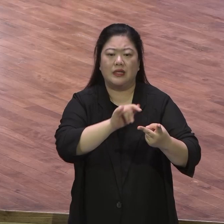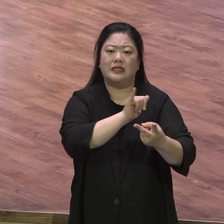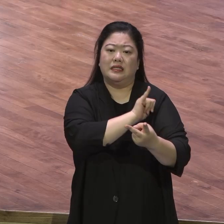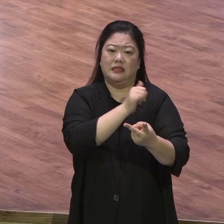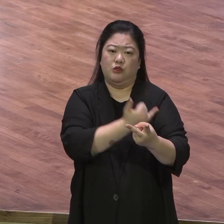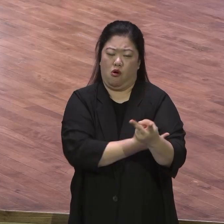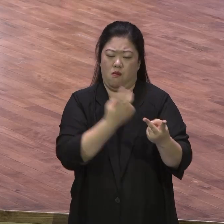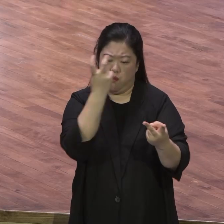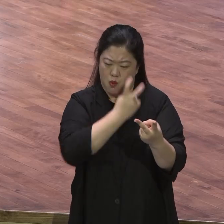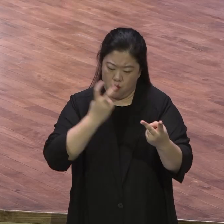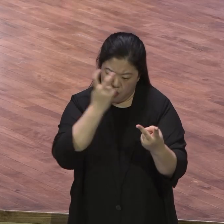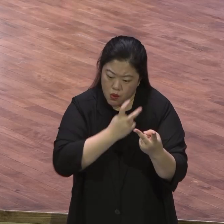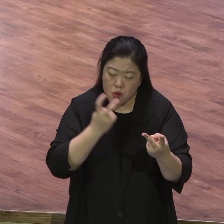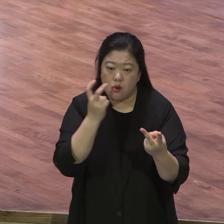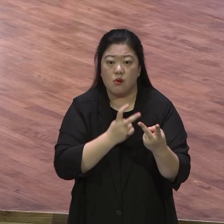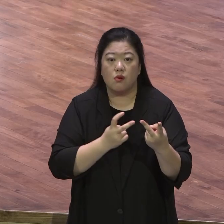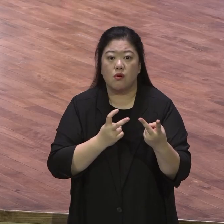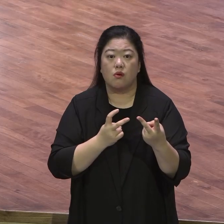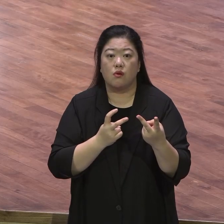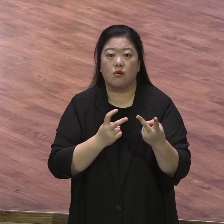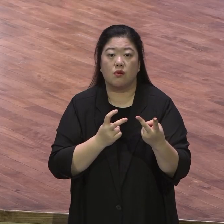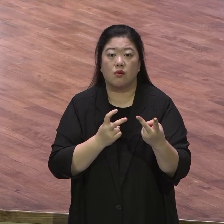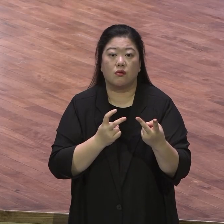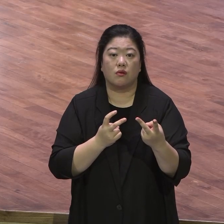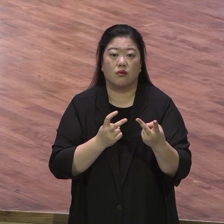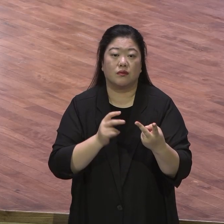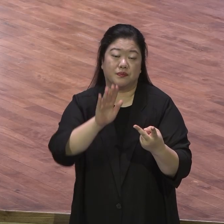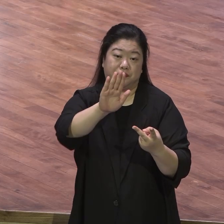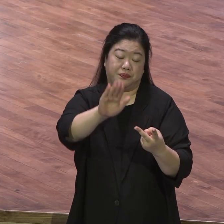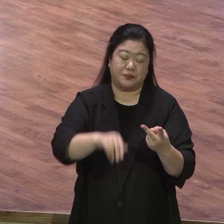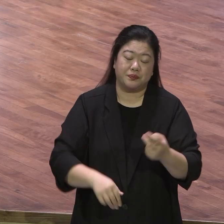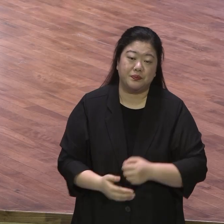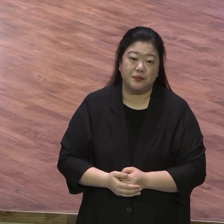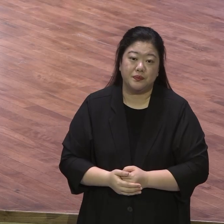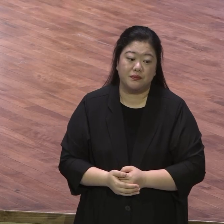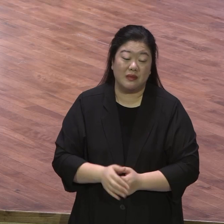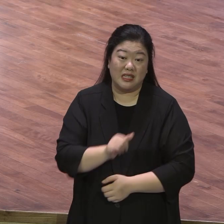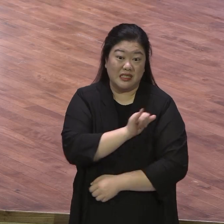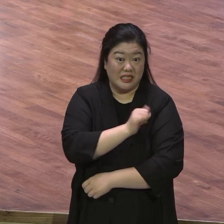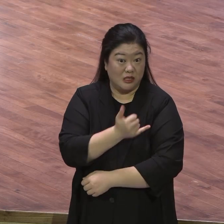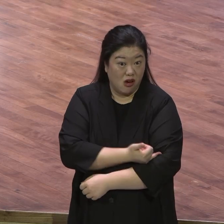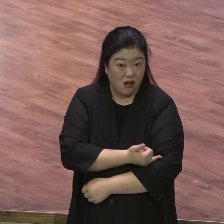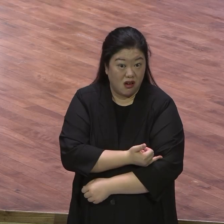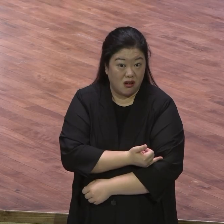여기서 뭐가 나오느냐 동성애자